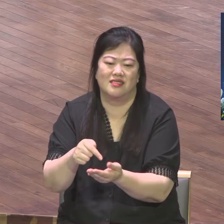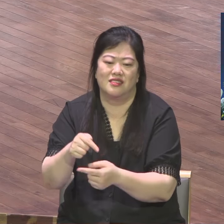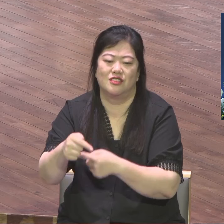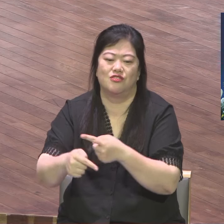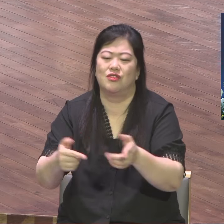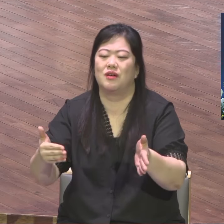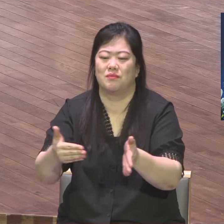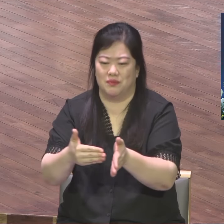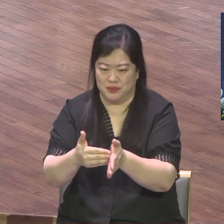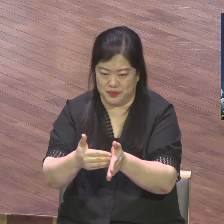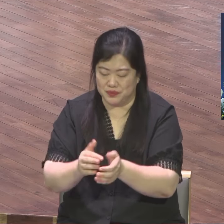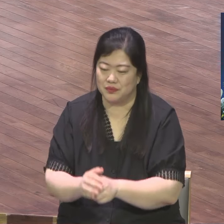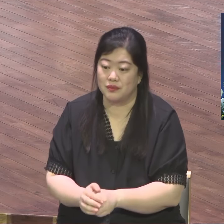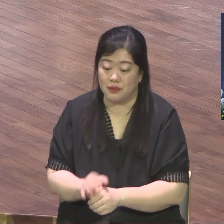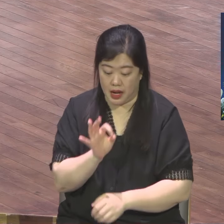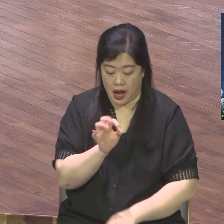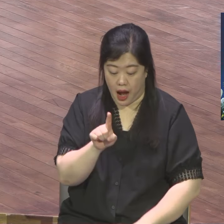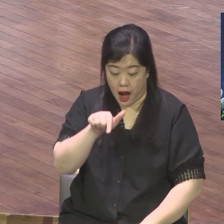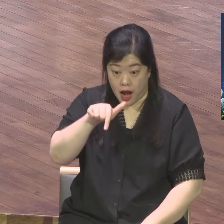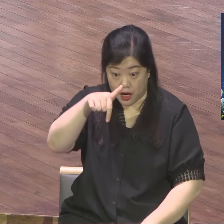능력을 달라고 기도하는 거예요 지금.